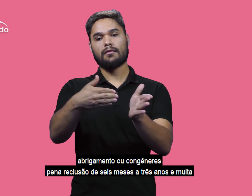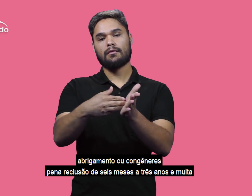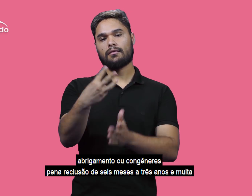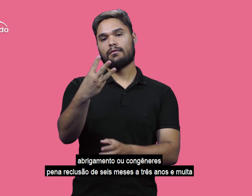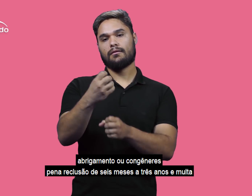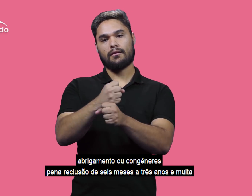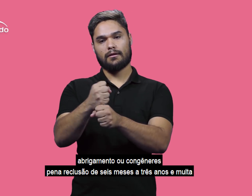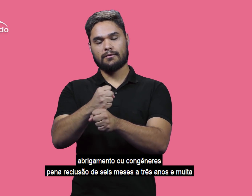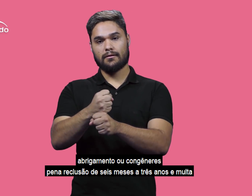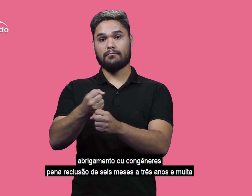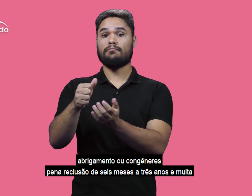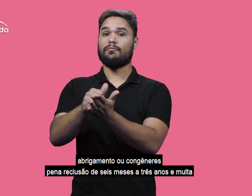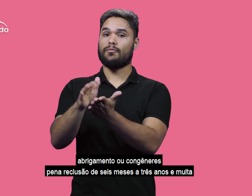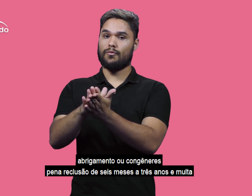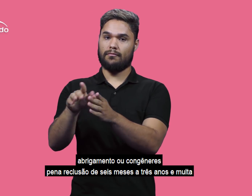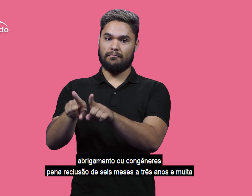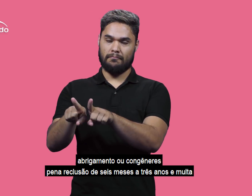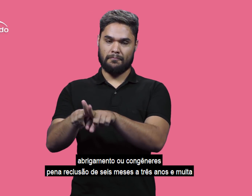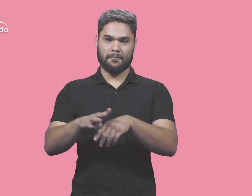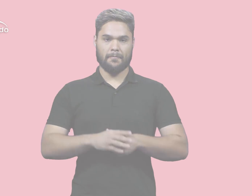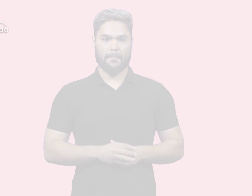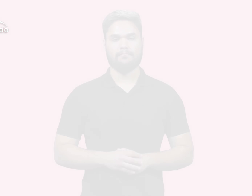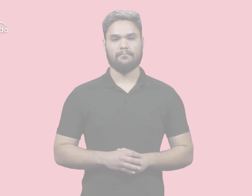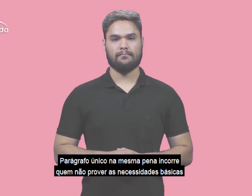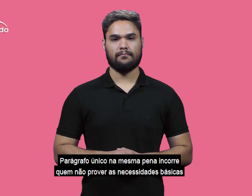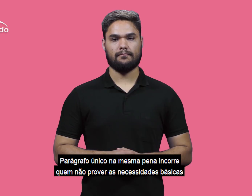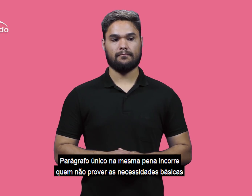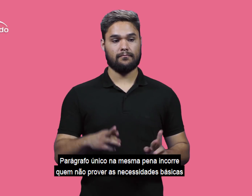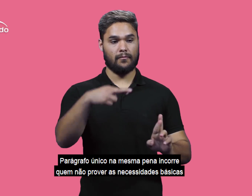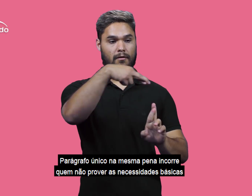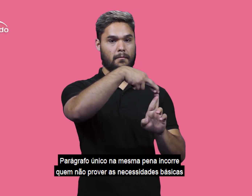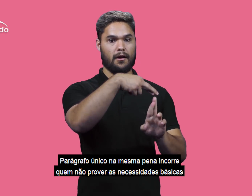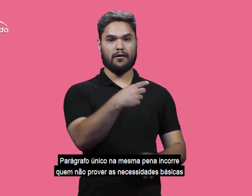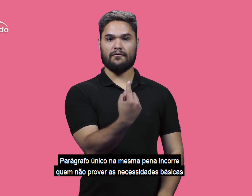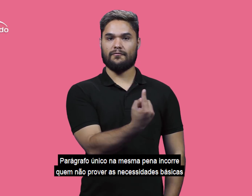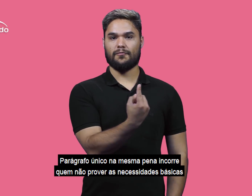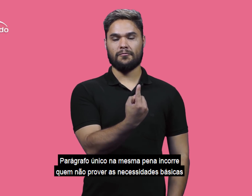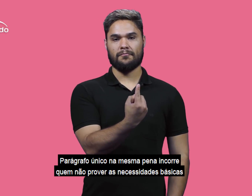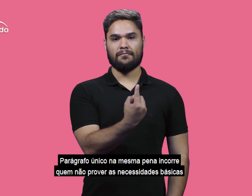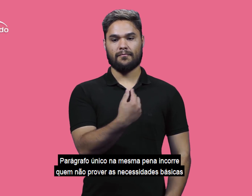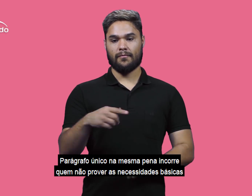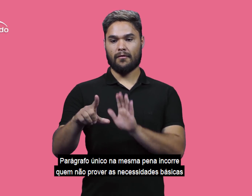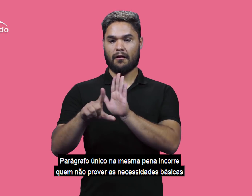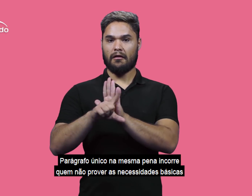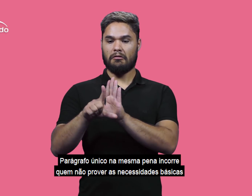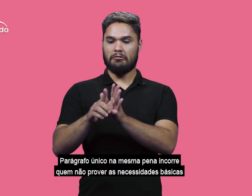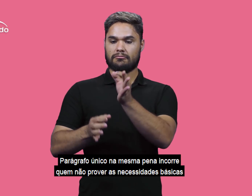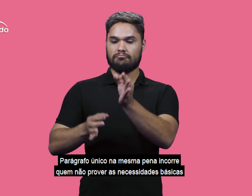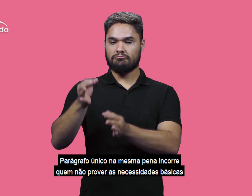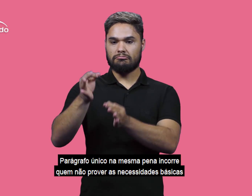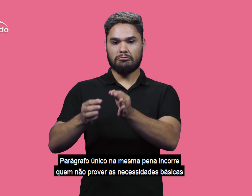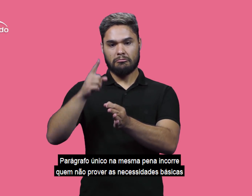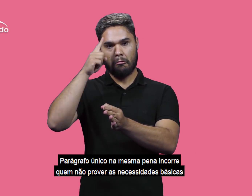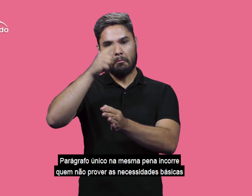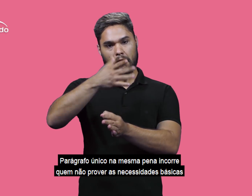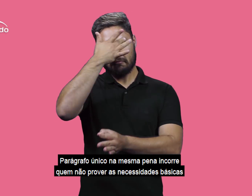multa parágrafo único na mesma pena incorre quem não prover as necessidades